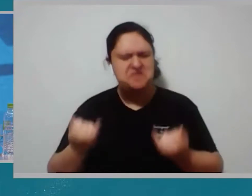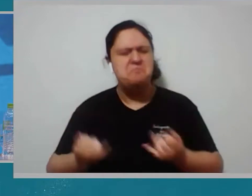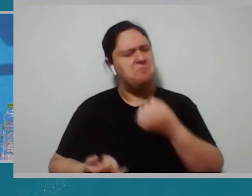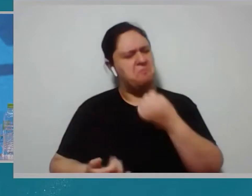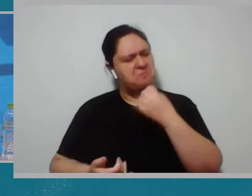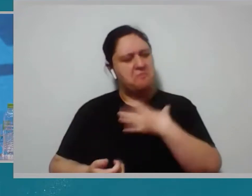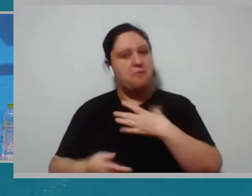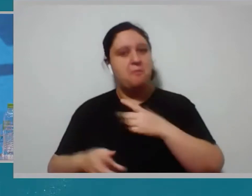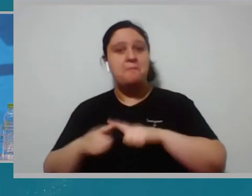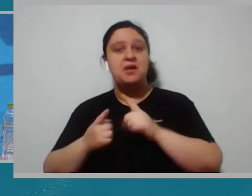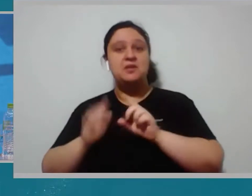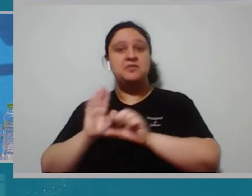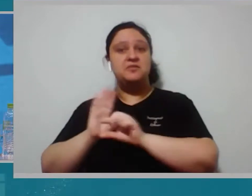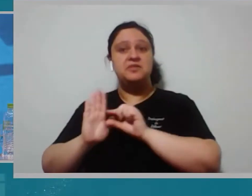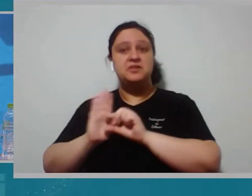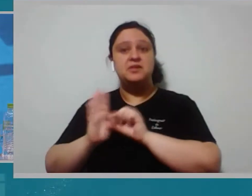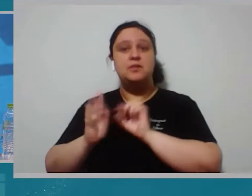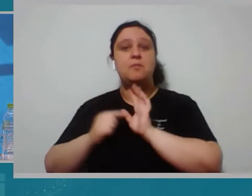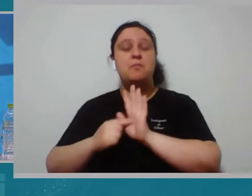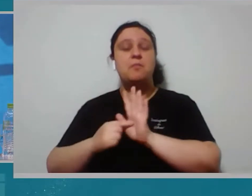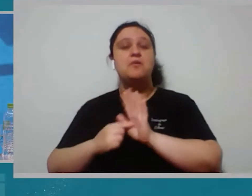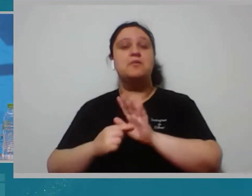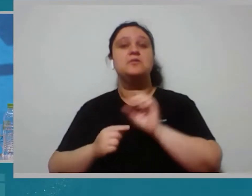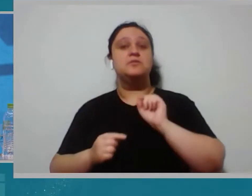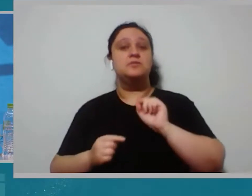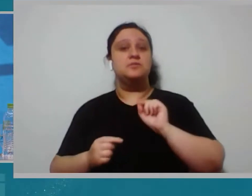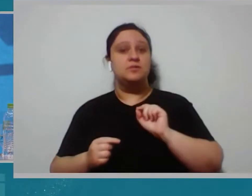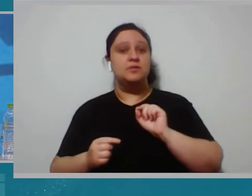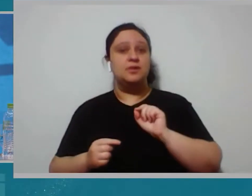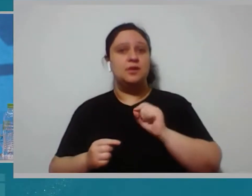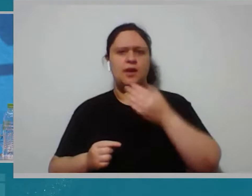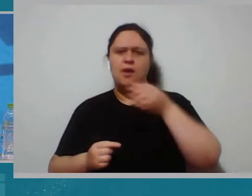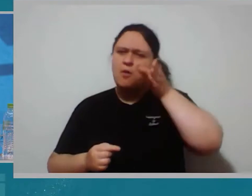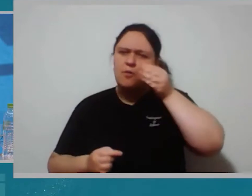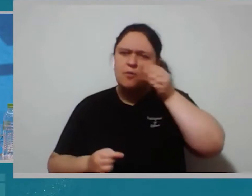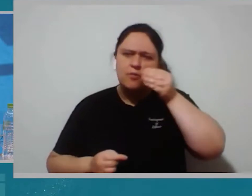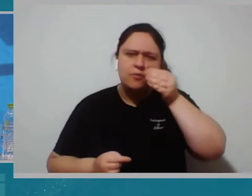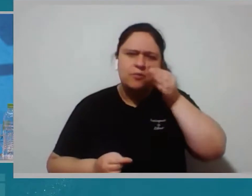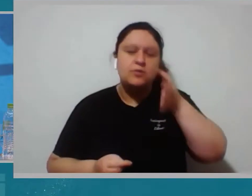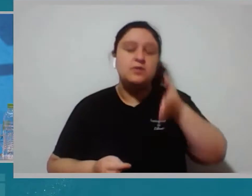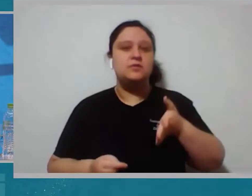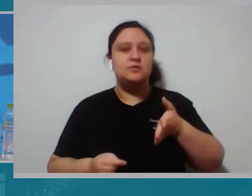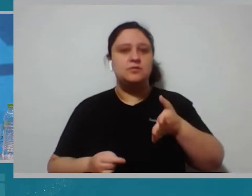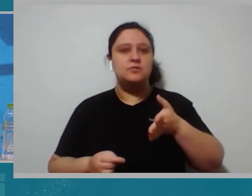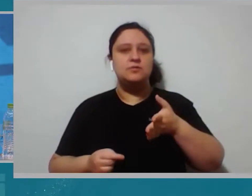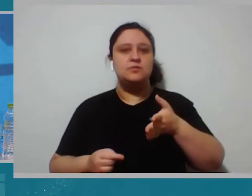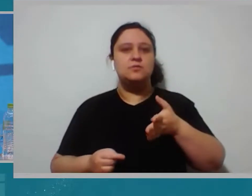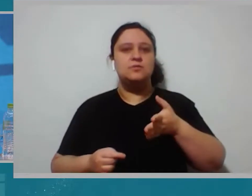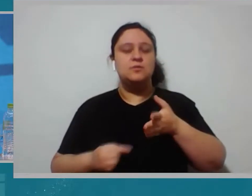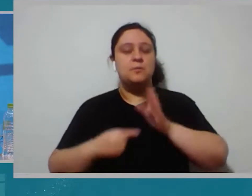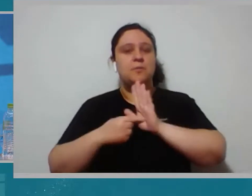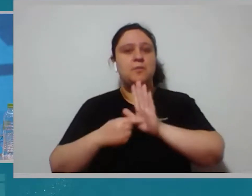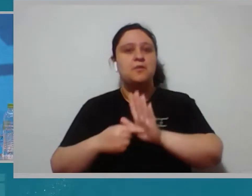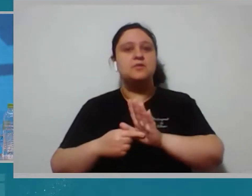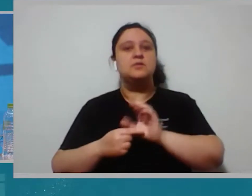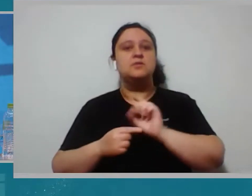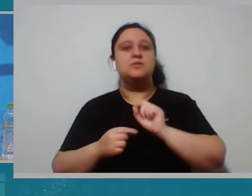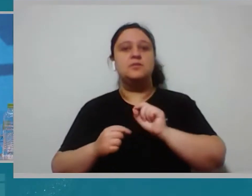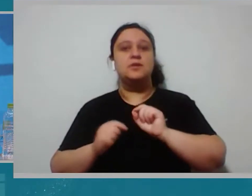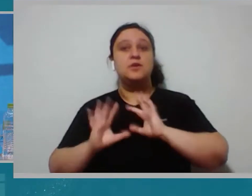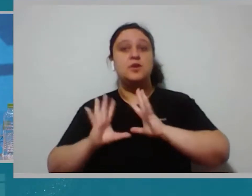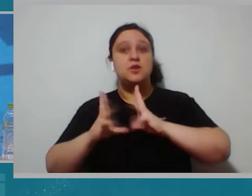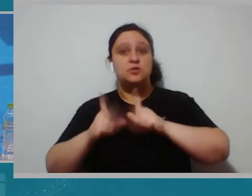versículo mostra uma coisa muito curiosa. Em verdade vos digo, entre os nascidos de